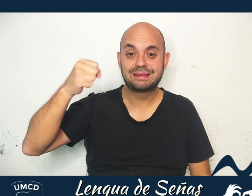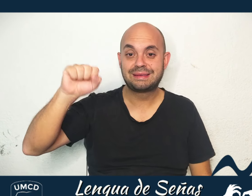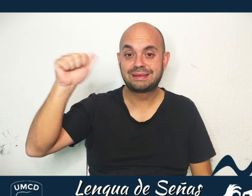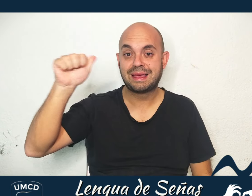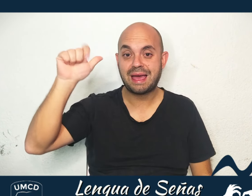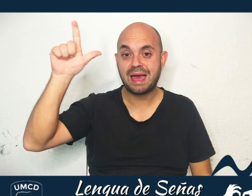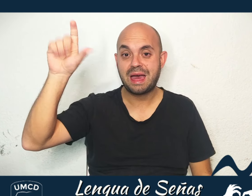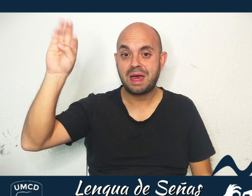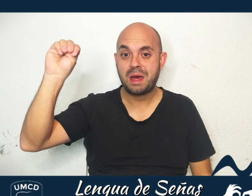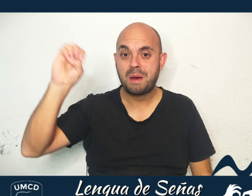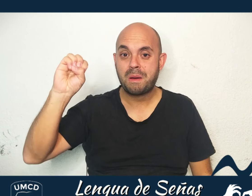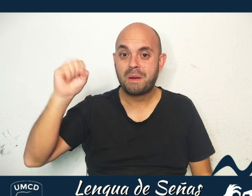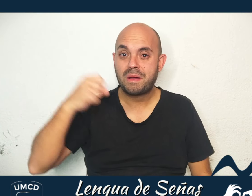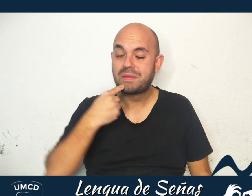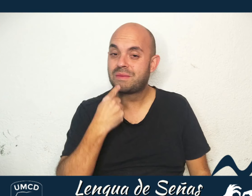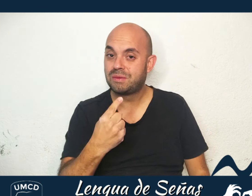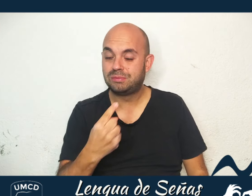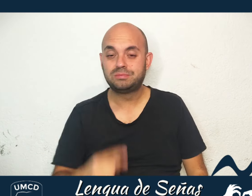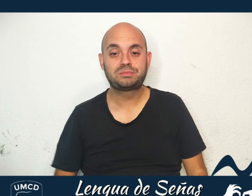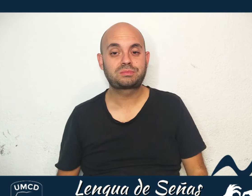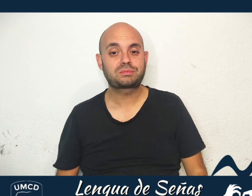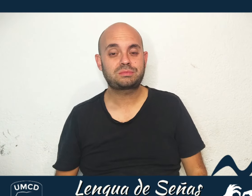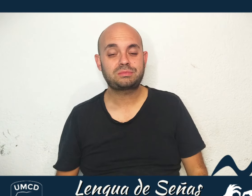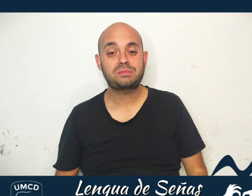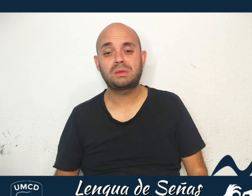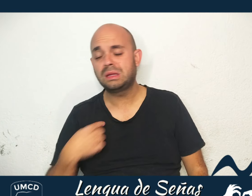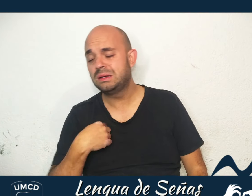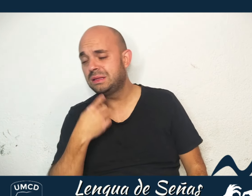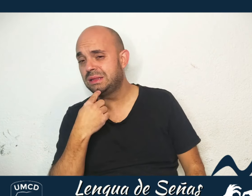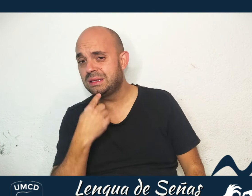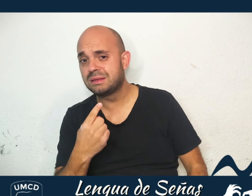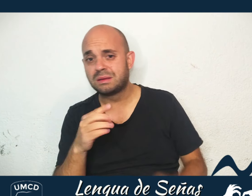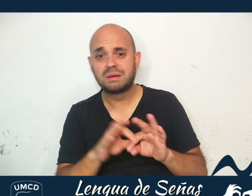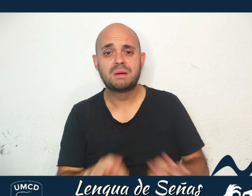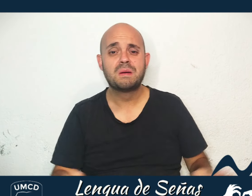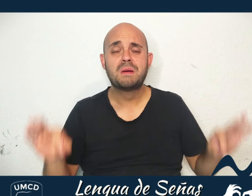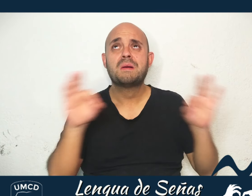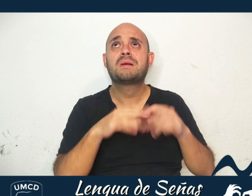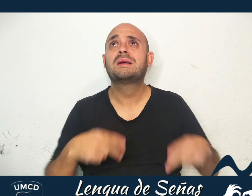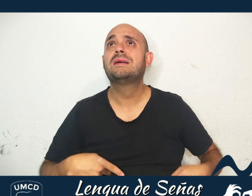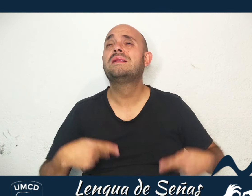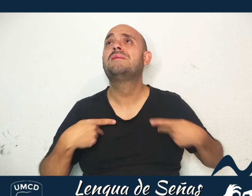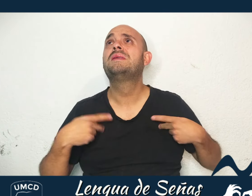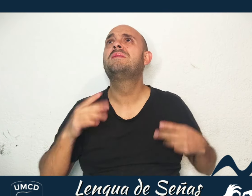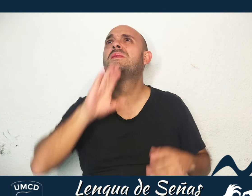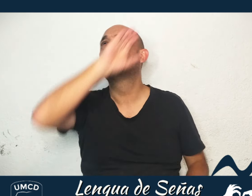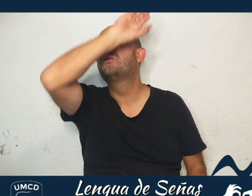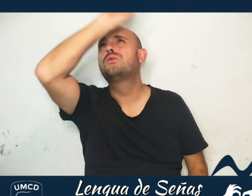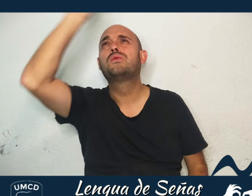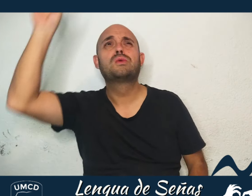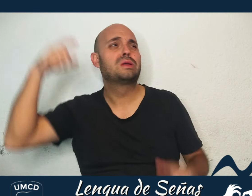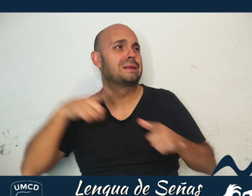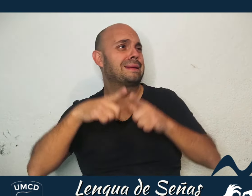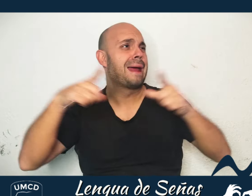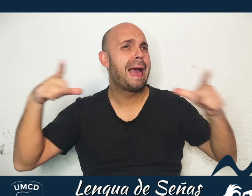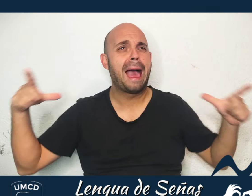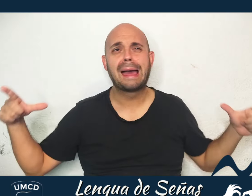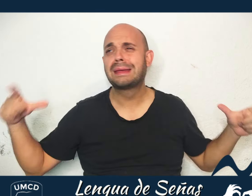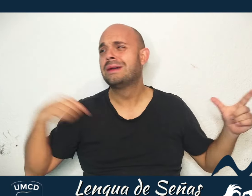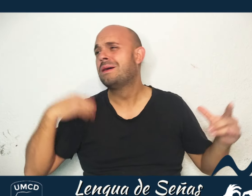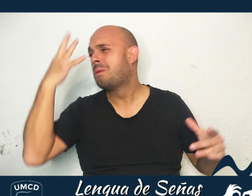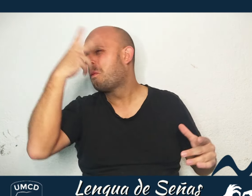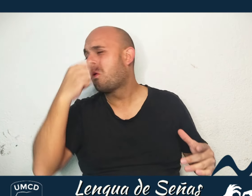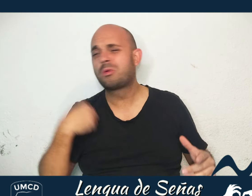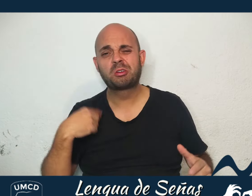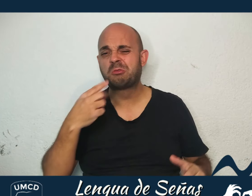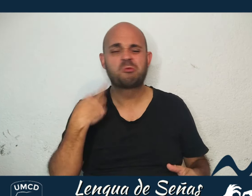sobre esto y otros pasajes más. Y nos dice que Él habita en los cielos. Su morada obviamente va